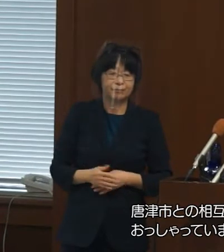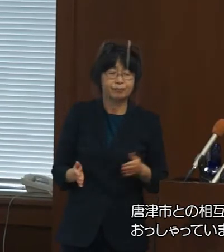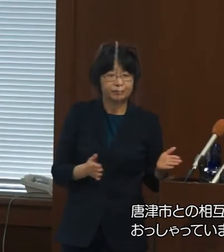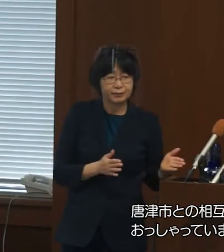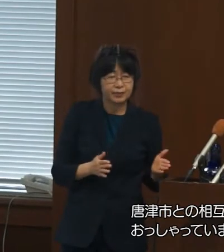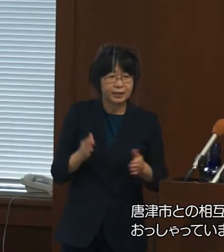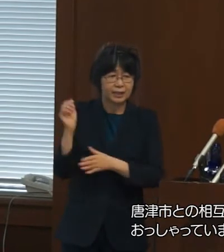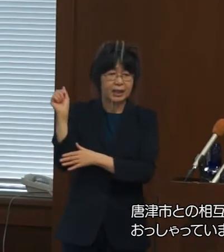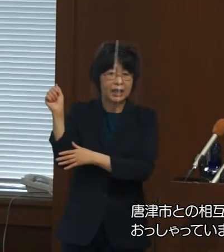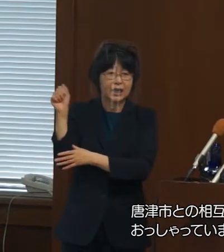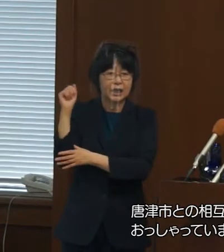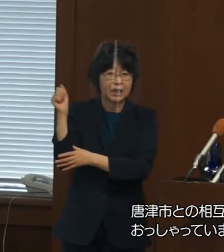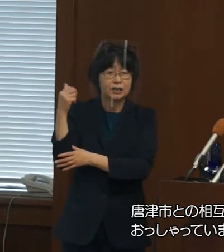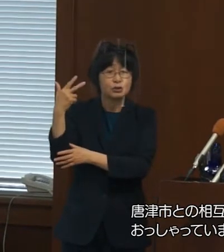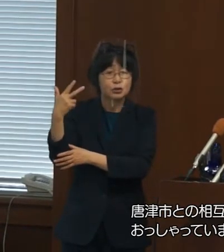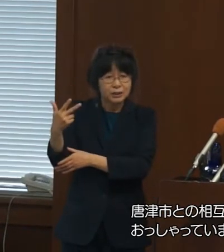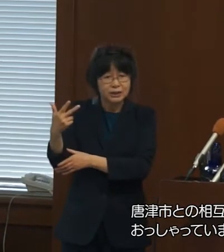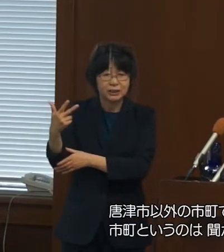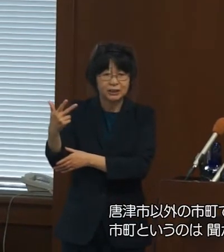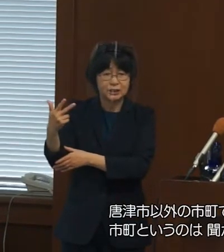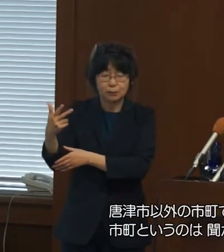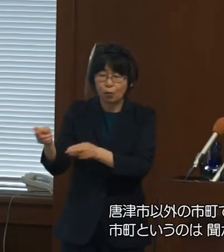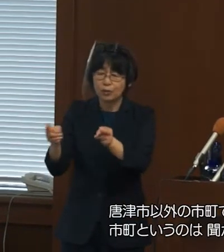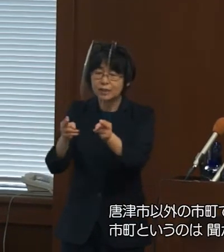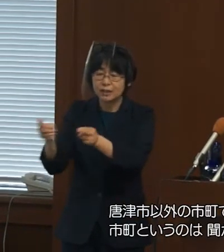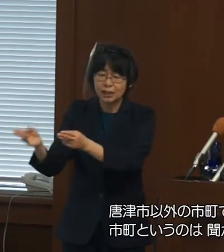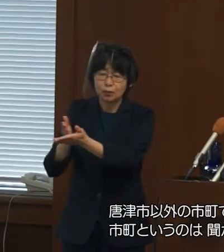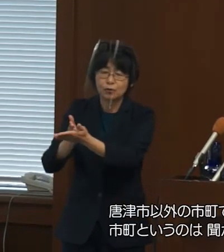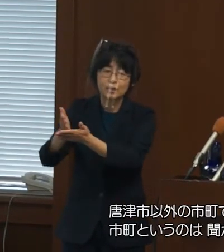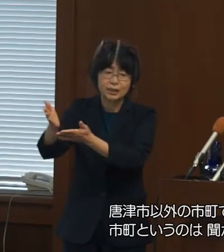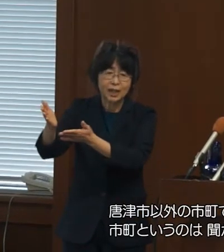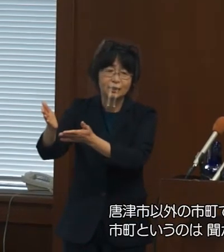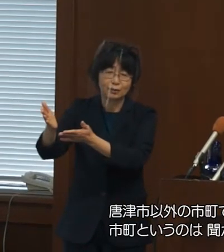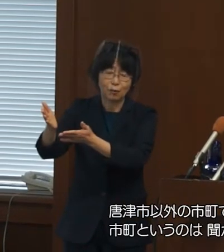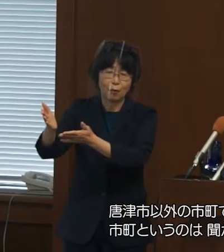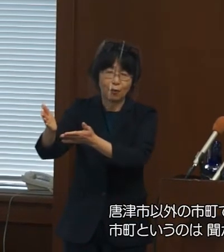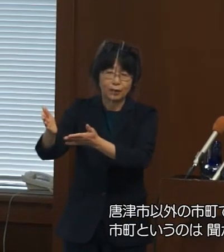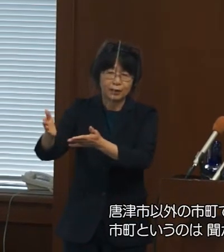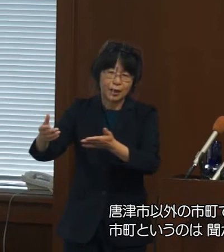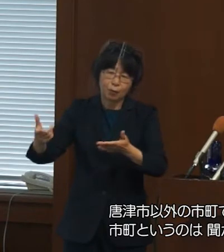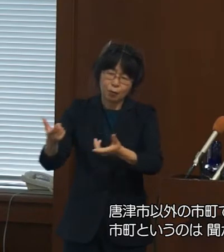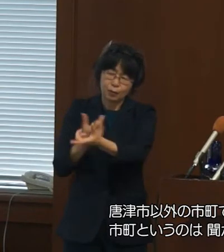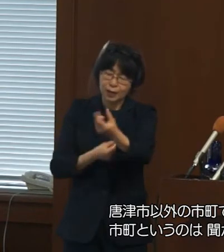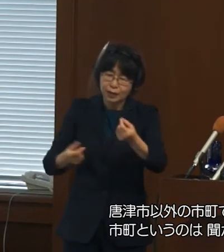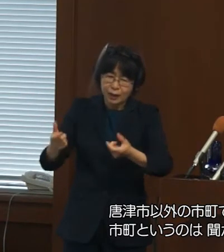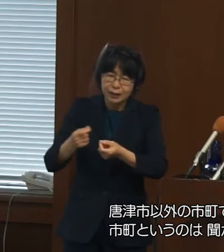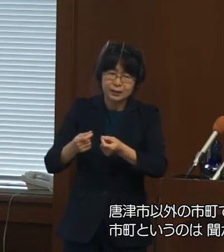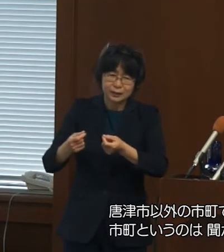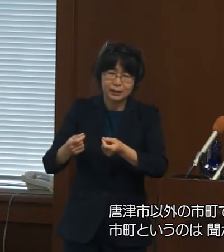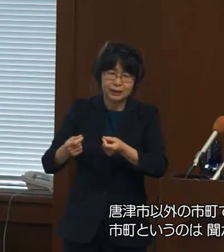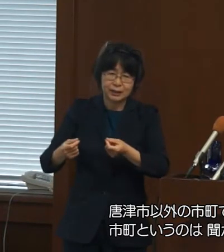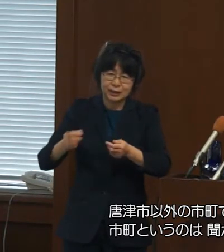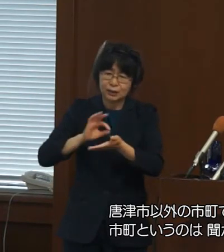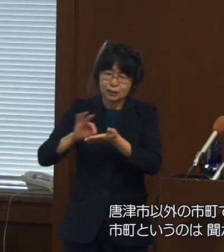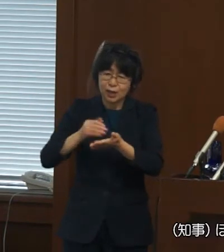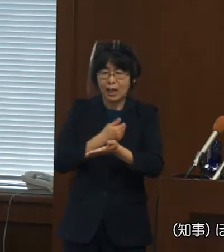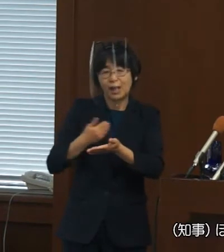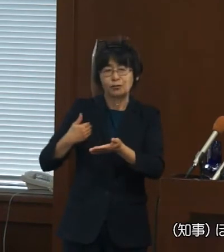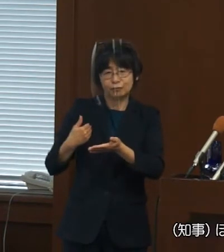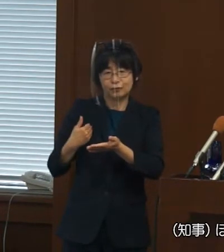との相互利用を考えているとおっしゃってましたけども、唐津以外の市町で今考えている導入を考えている市町っていうのは聞かれているでしょう